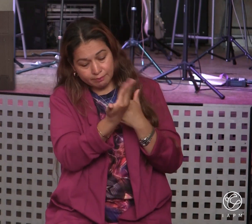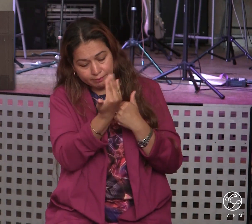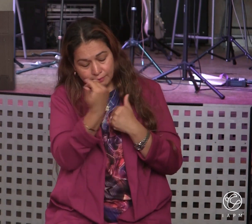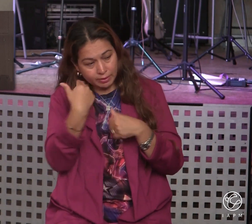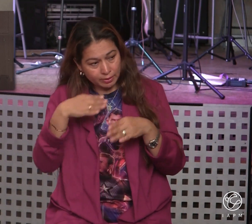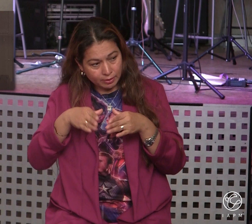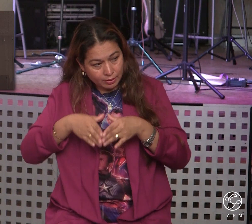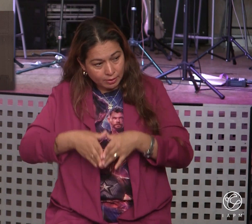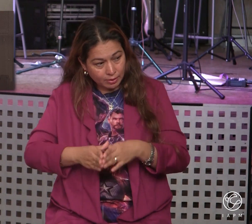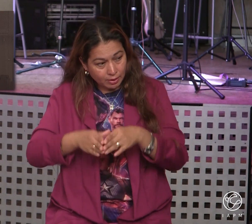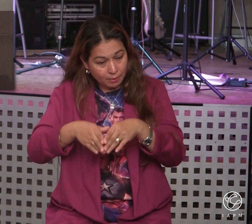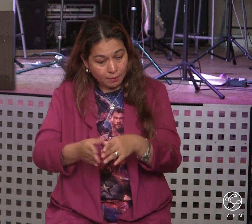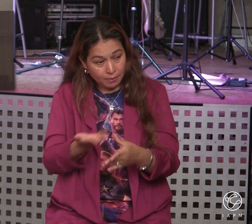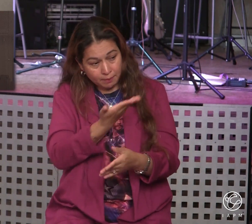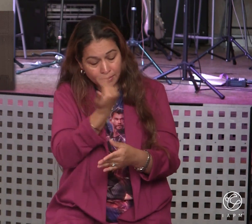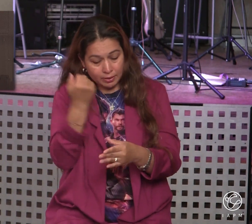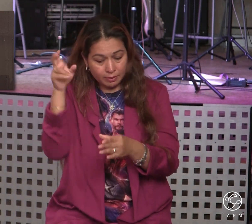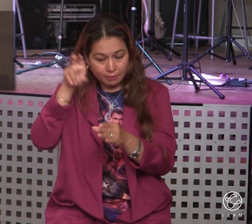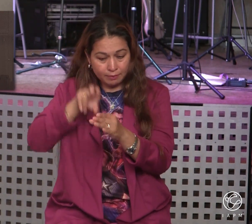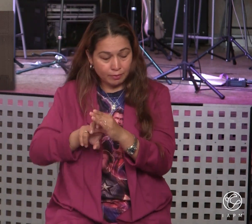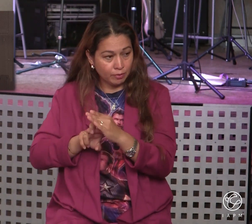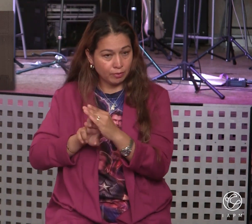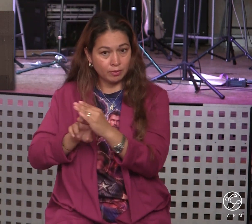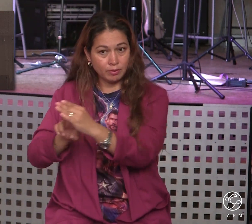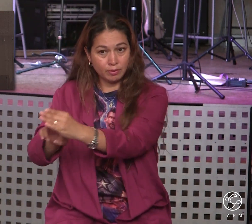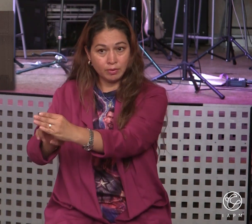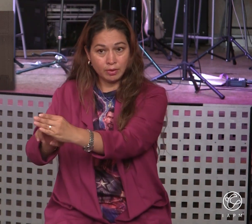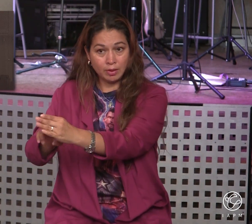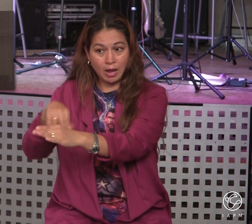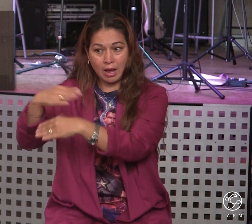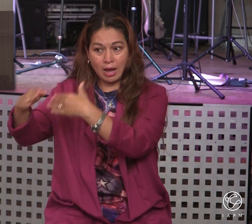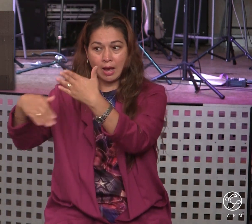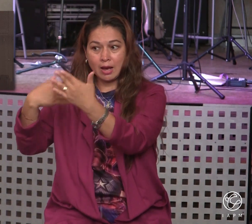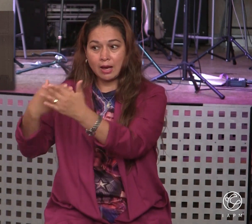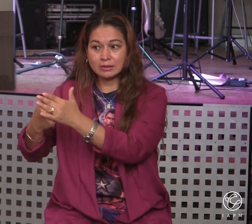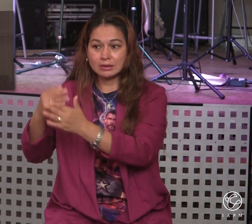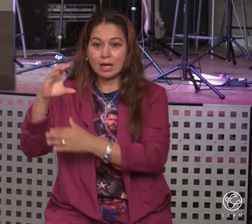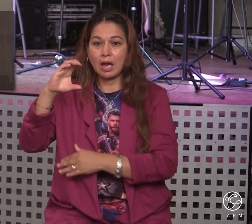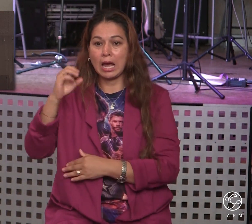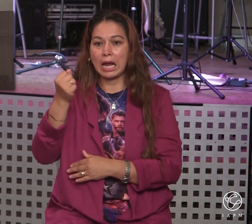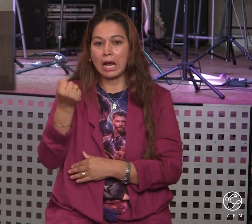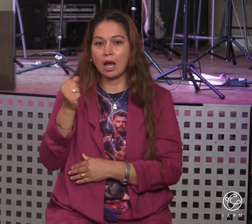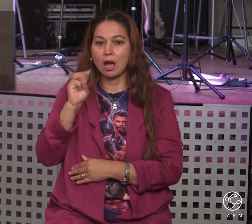barca e iros hacia Capernaum.